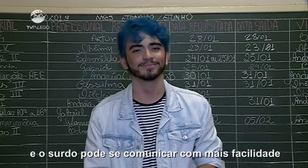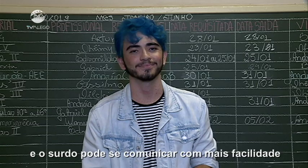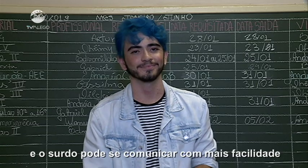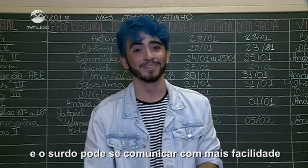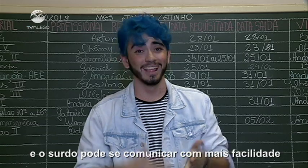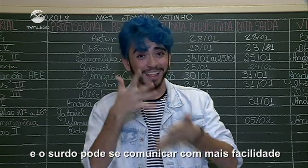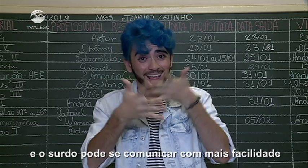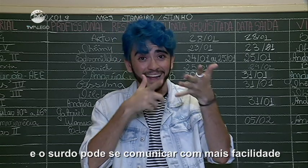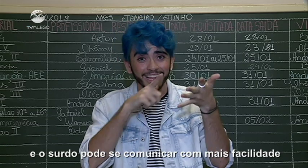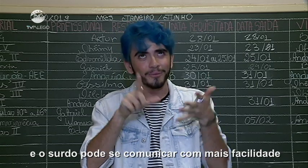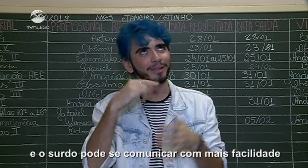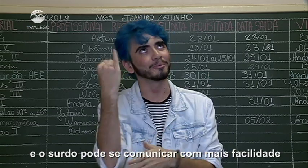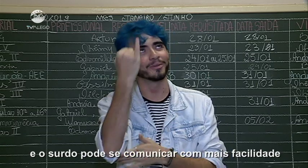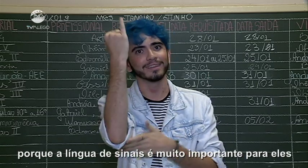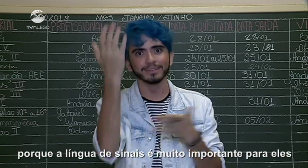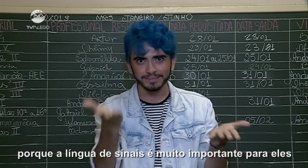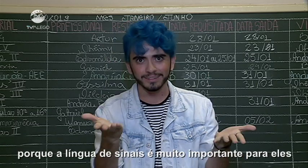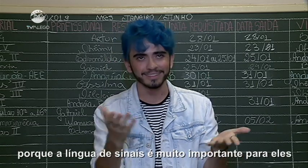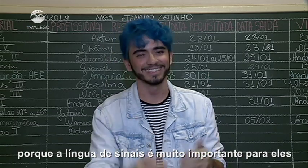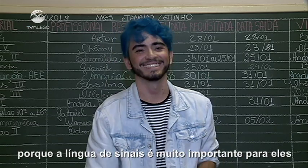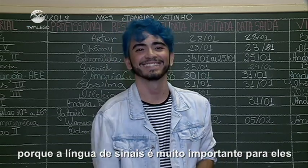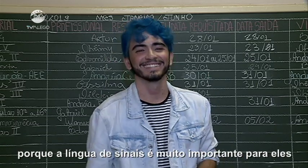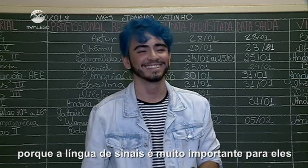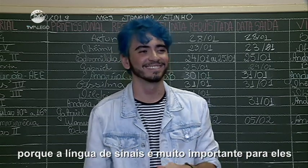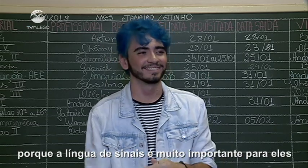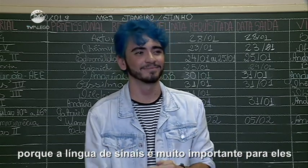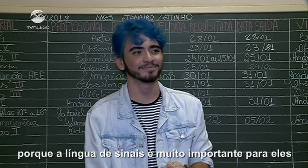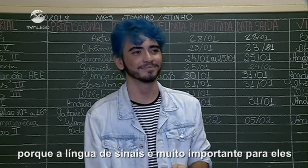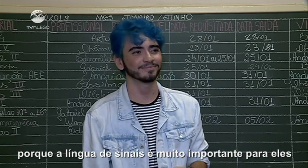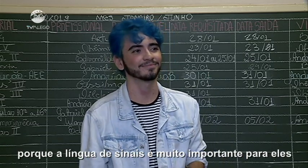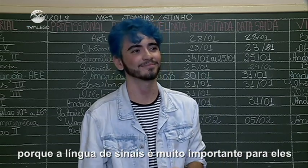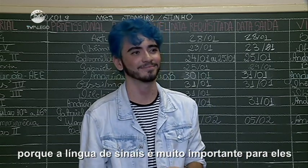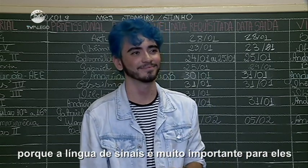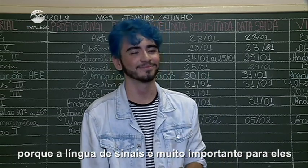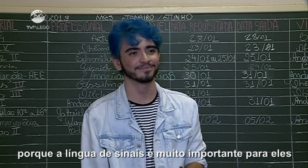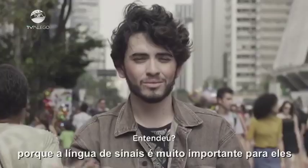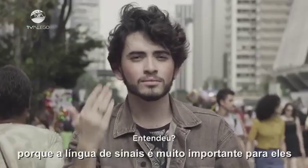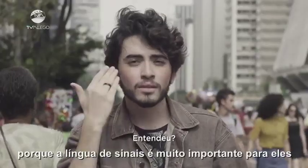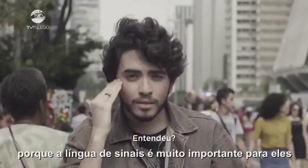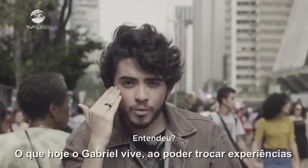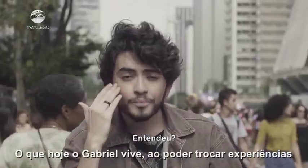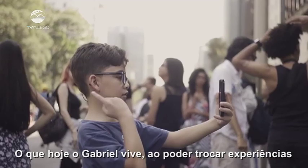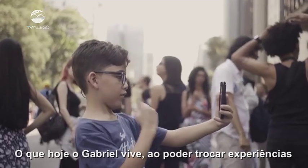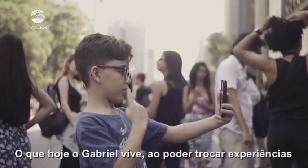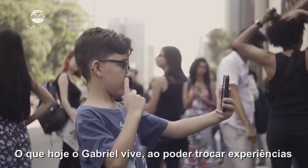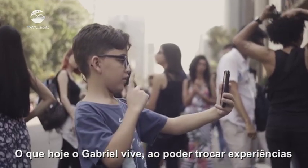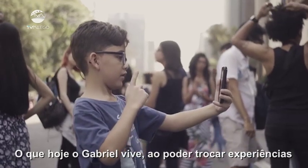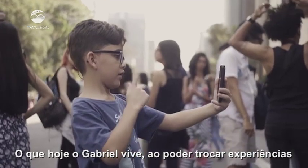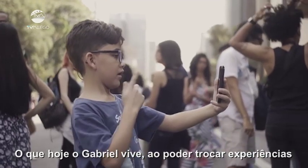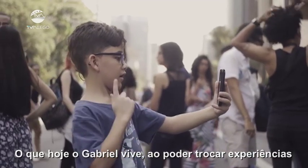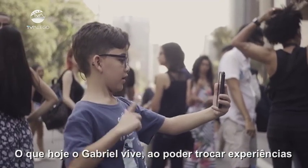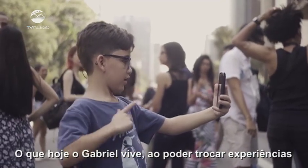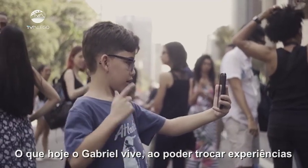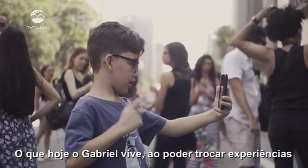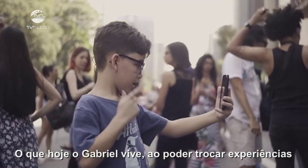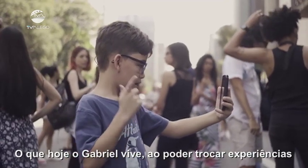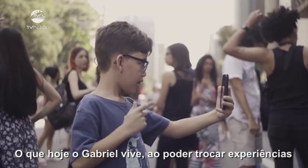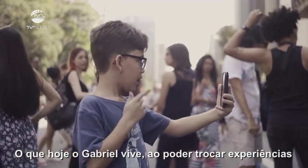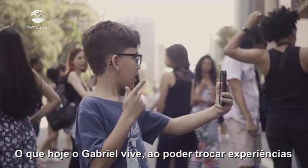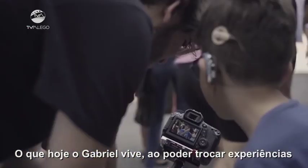mais facilidade. Porque a língua de sinais é muito importante para eles. O que hoje o Gabriel vive, ao poder trocar